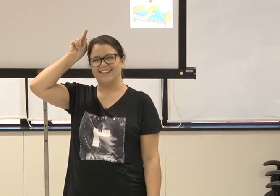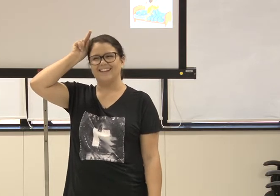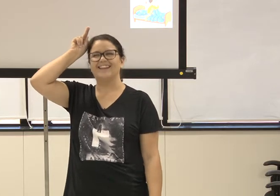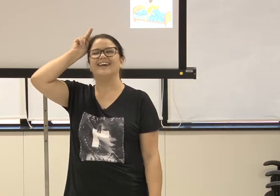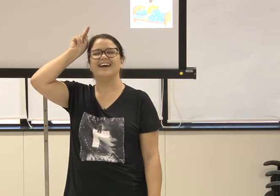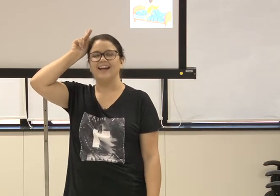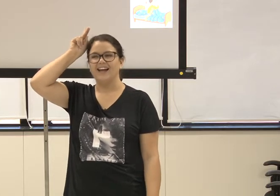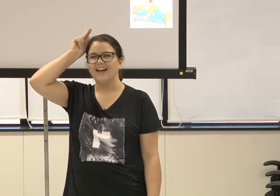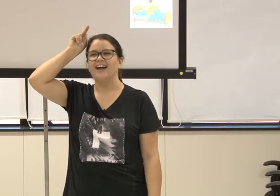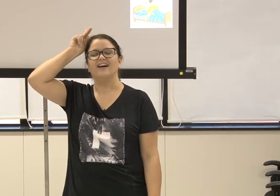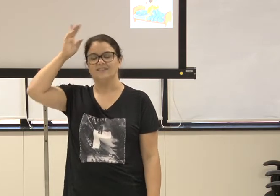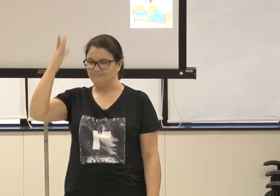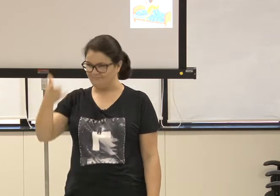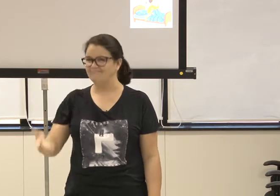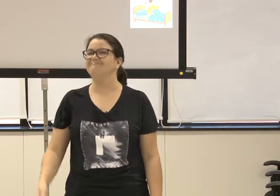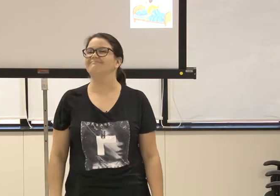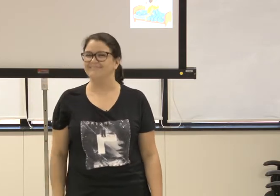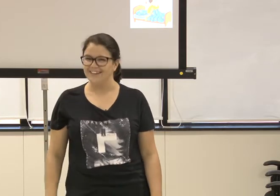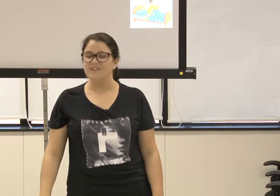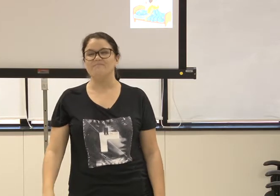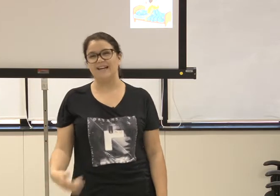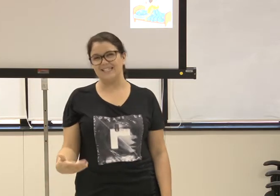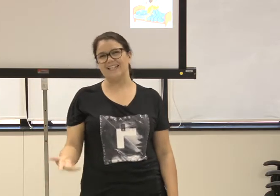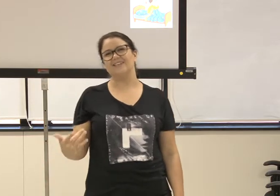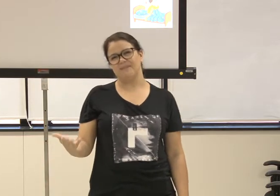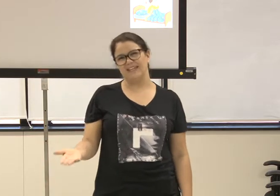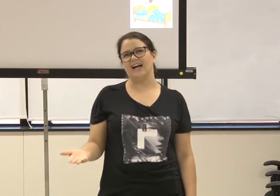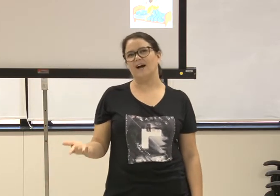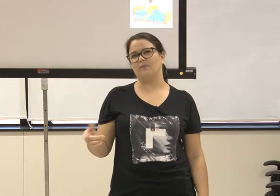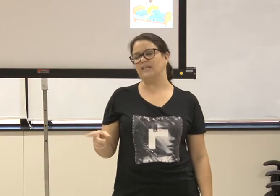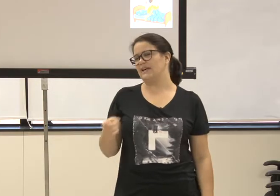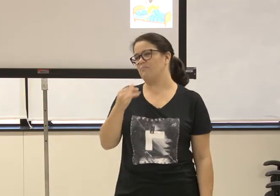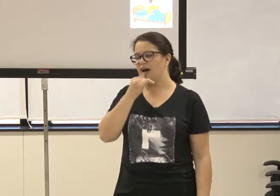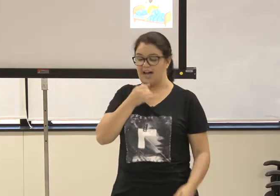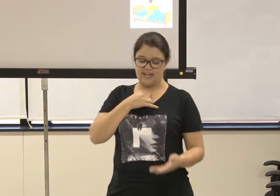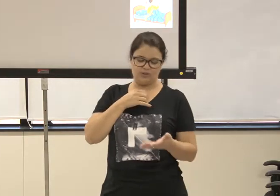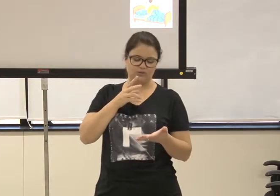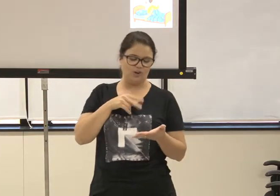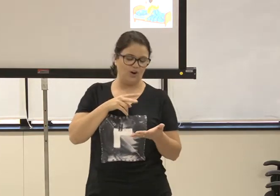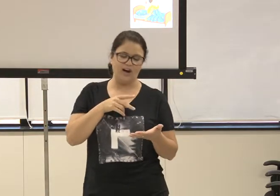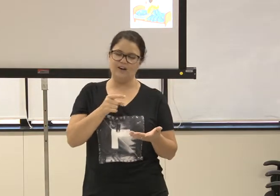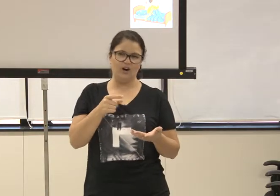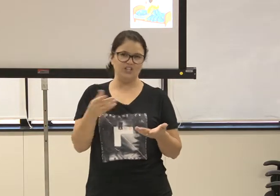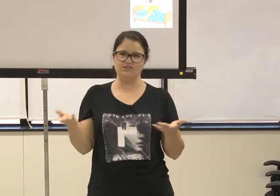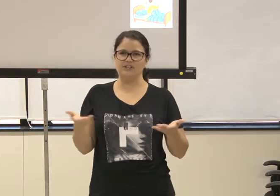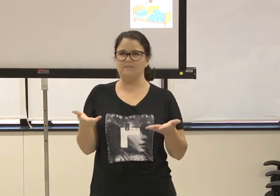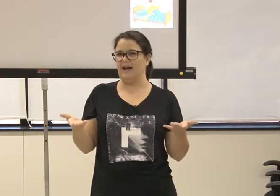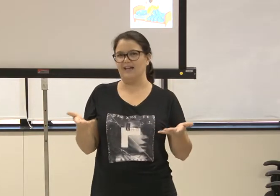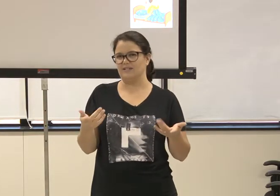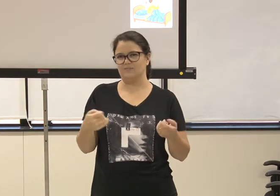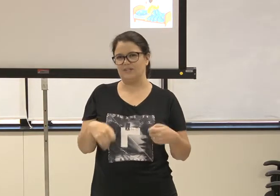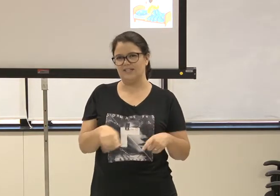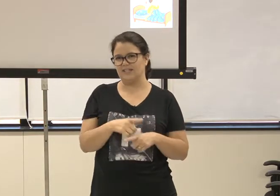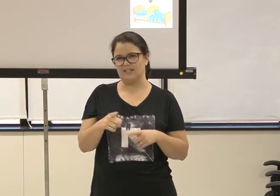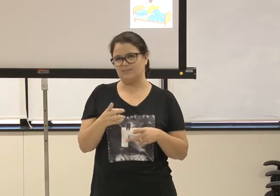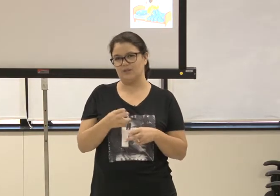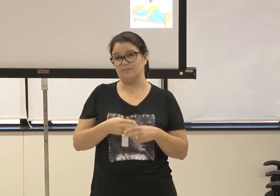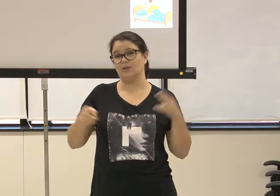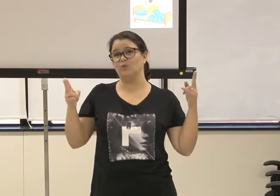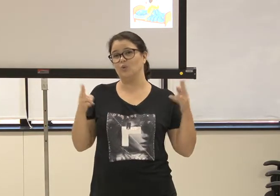playboy. Playboy. Mas também dá, por exemplo, hoje não tem mais, não precisa, as pessoas mandam nudes